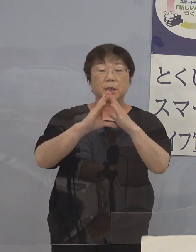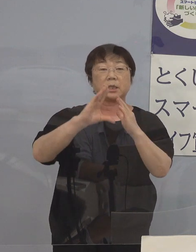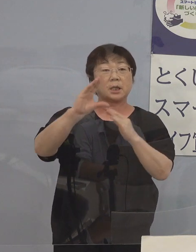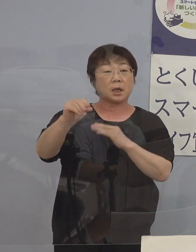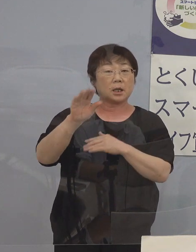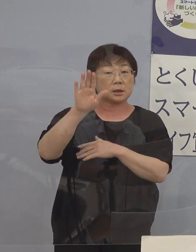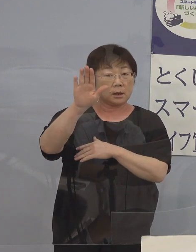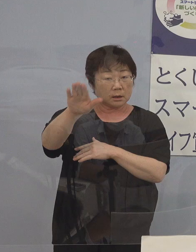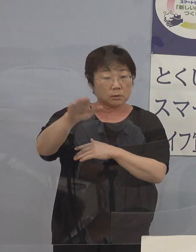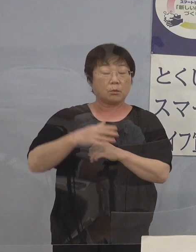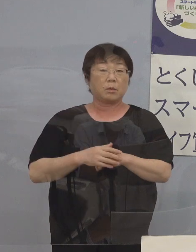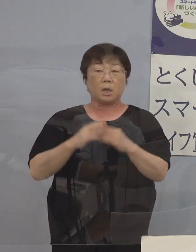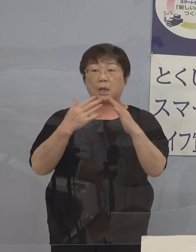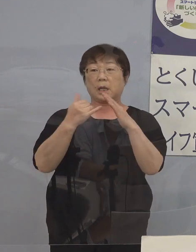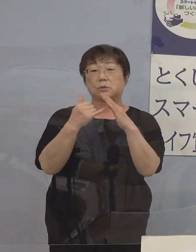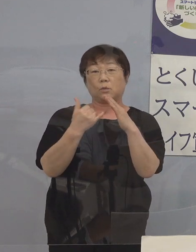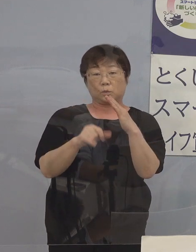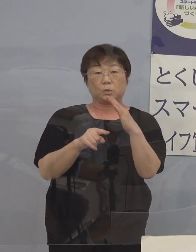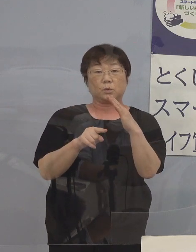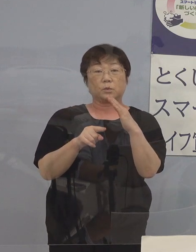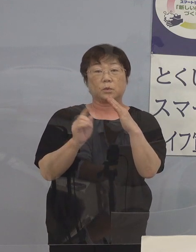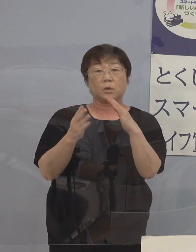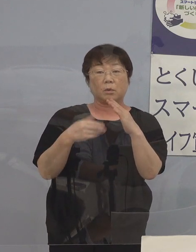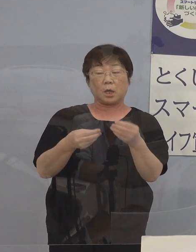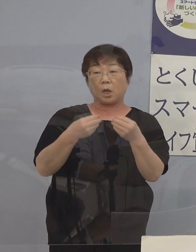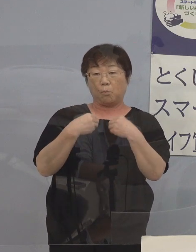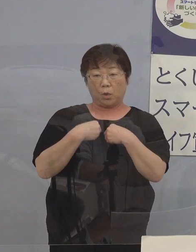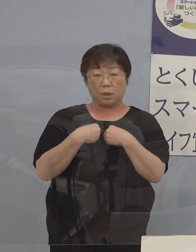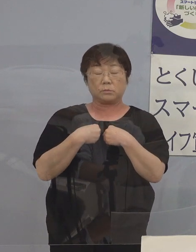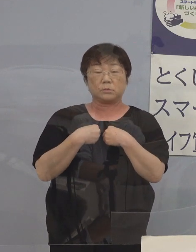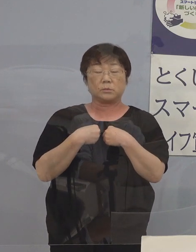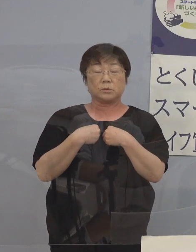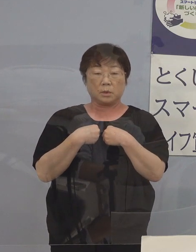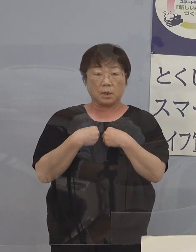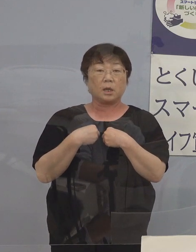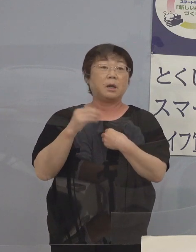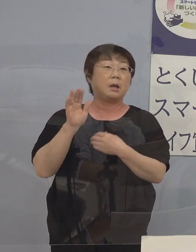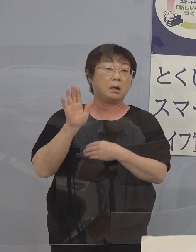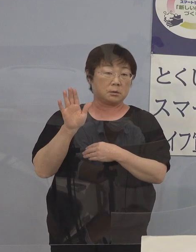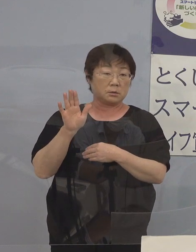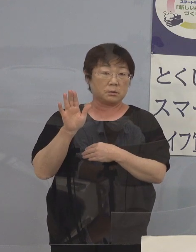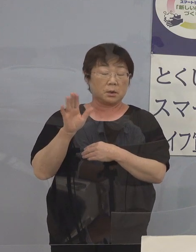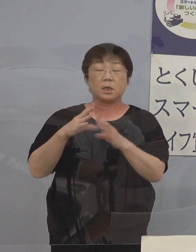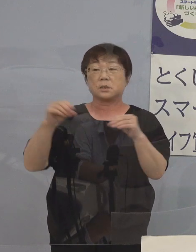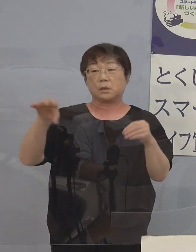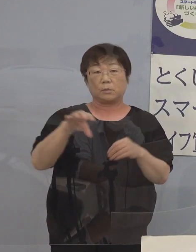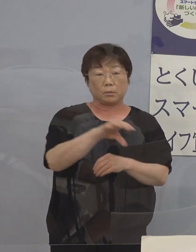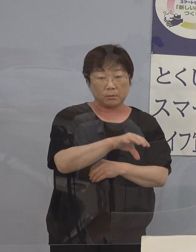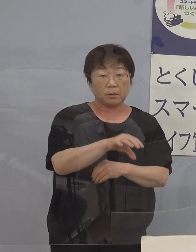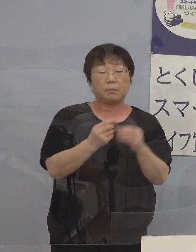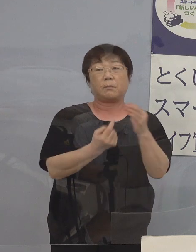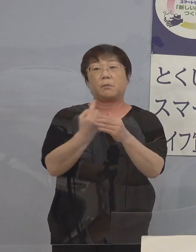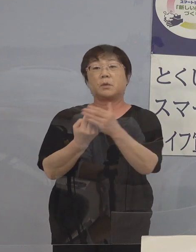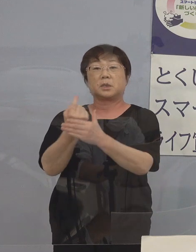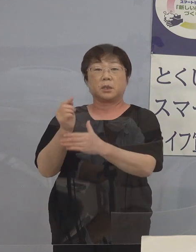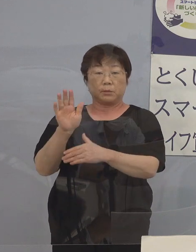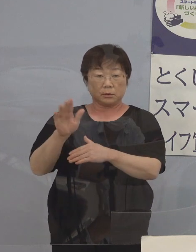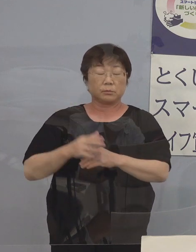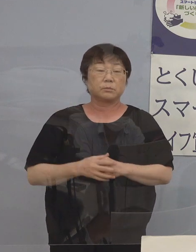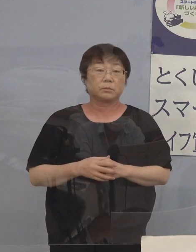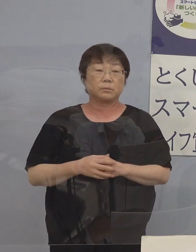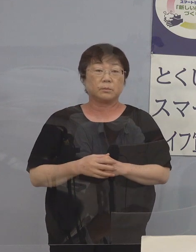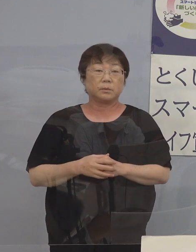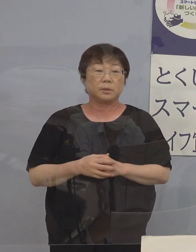られた時にご家族ここからもらってしまうということが全国で今多発をしているんです